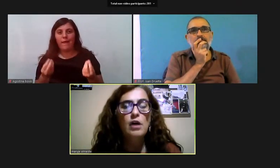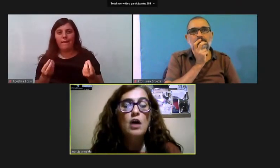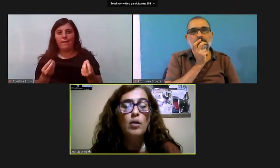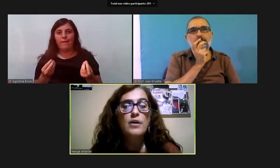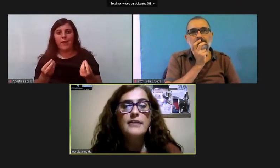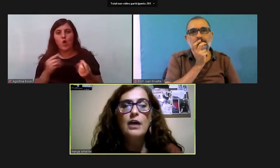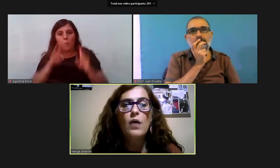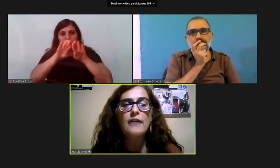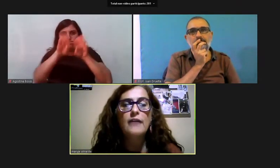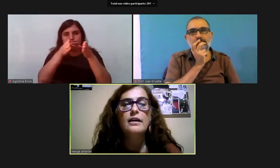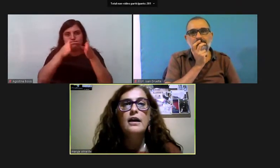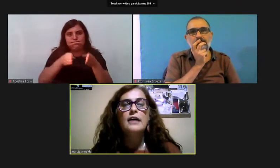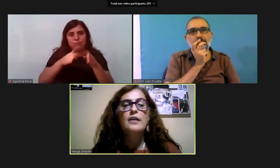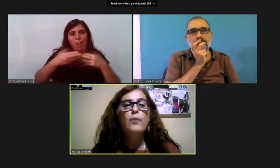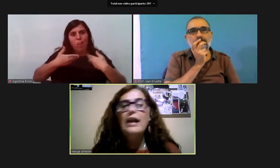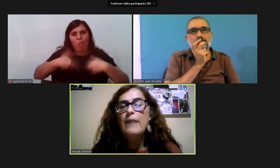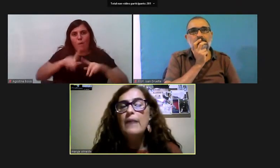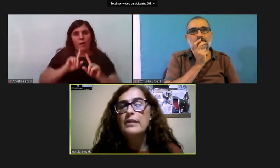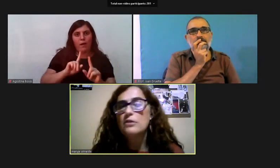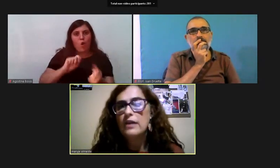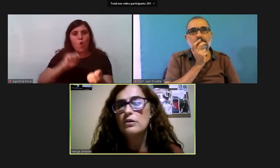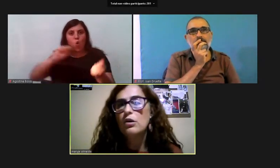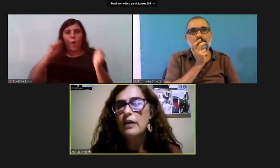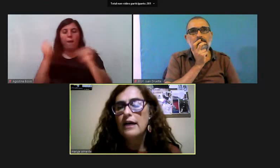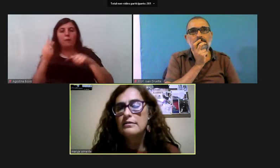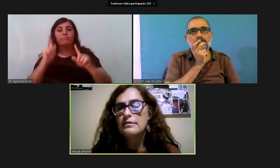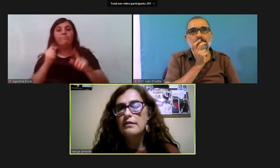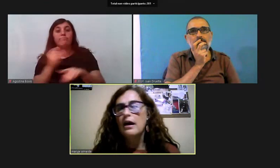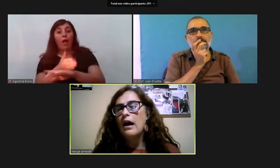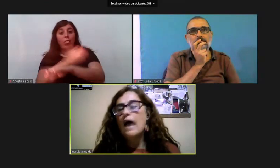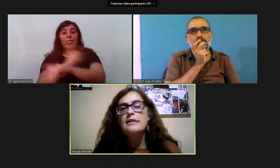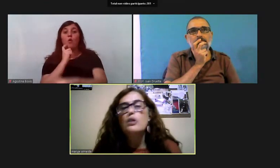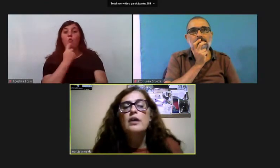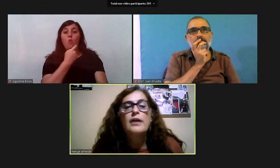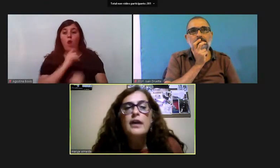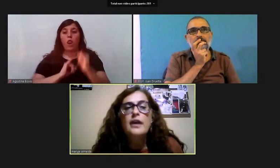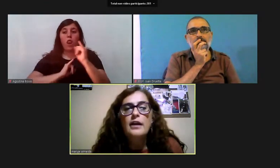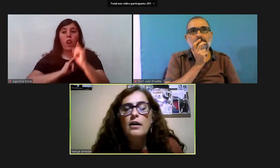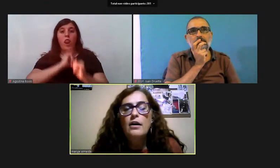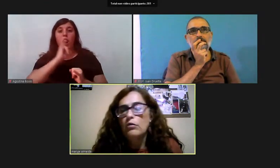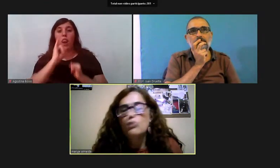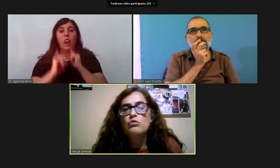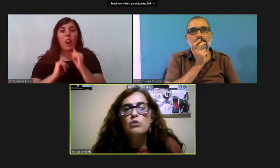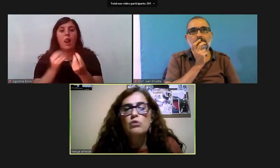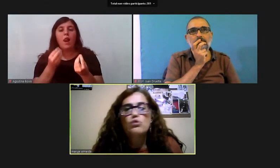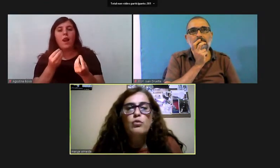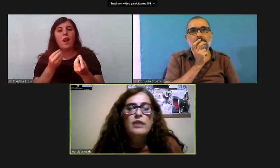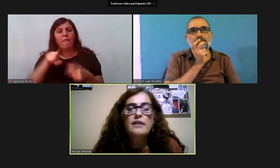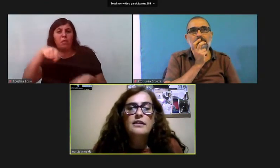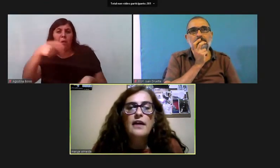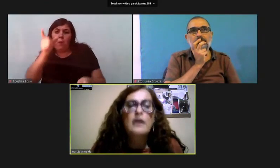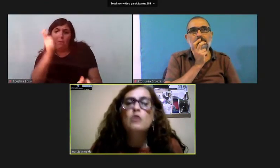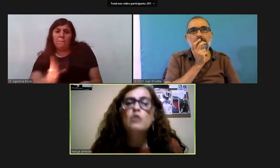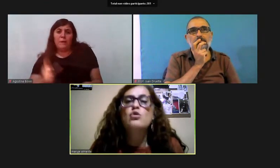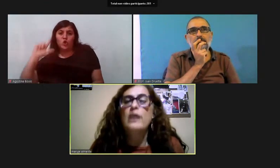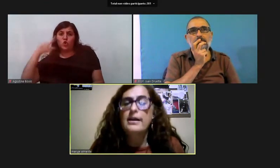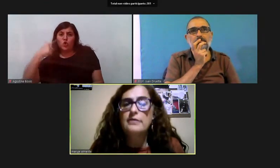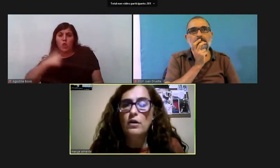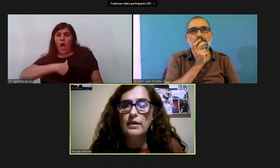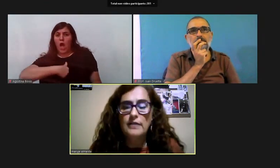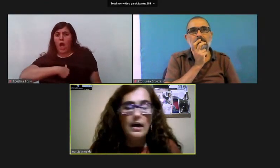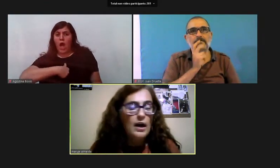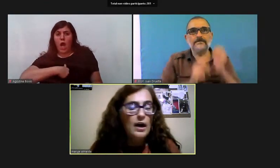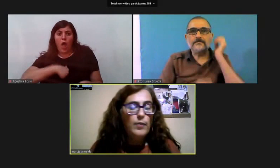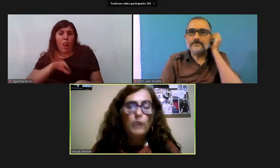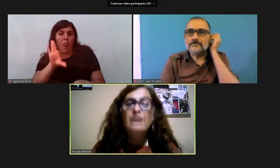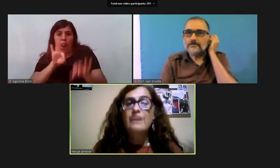¿no? Como decía Juan, después las personas sordas hacen lo que quieren con sus identidades y con sus